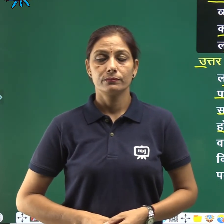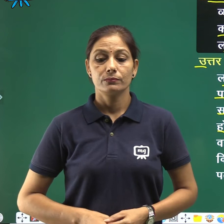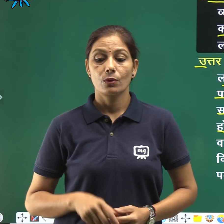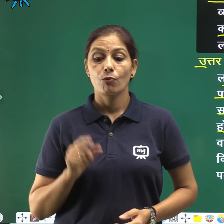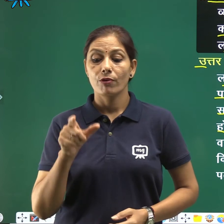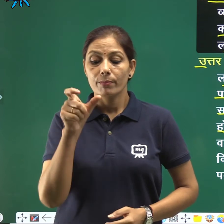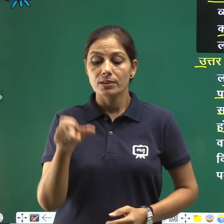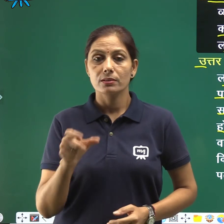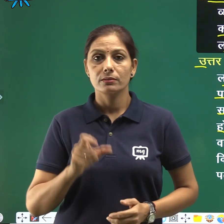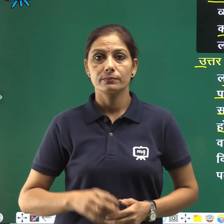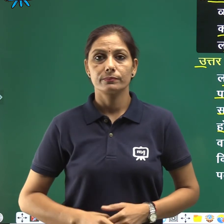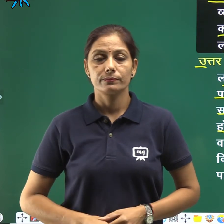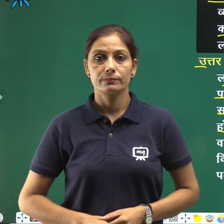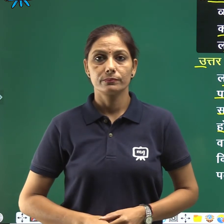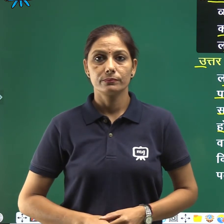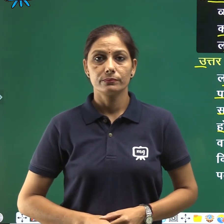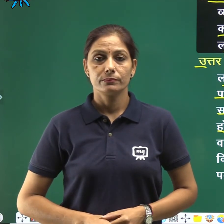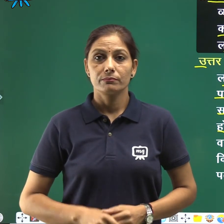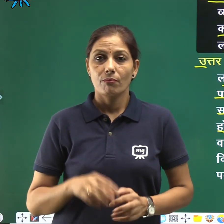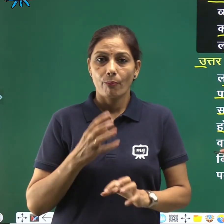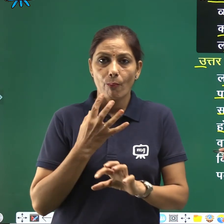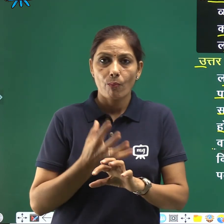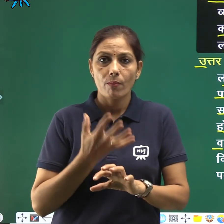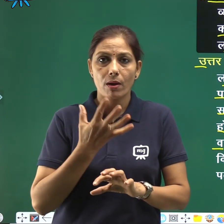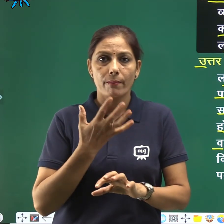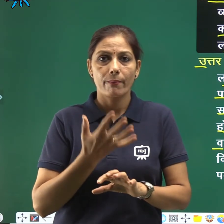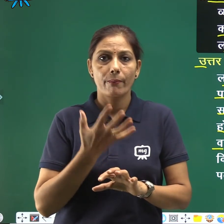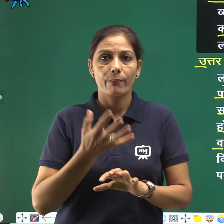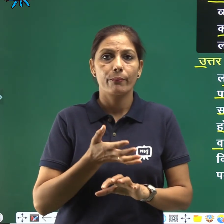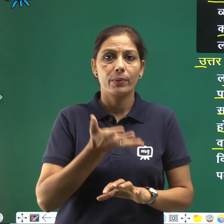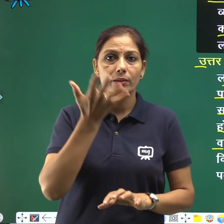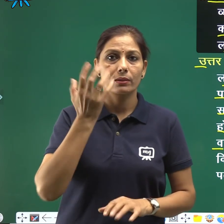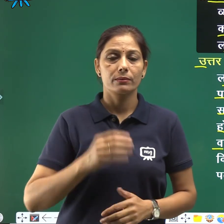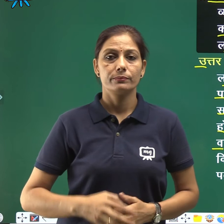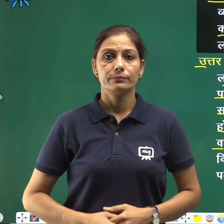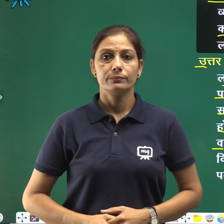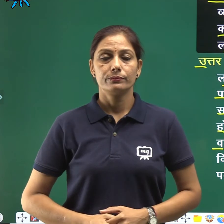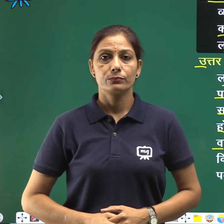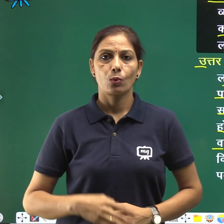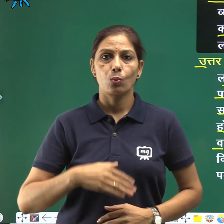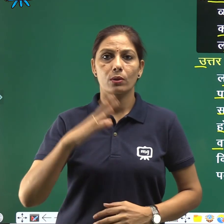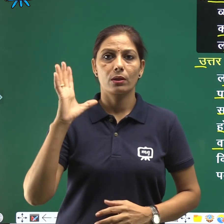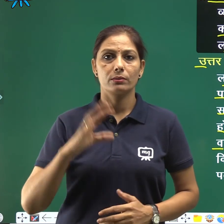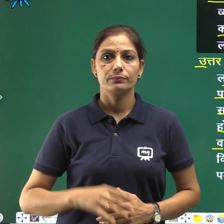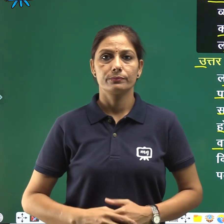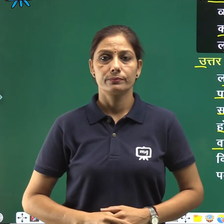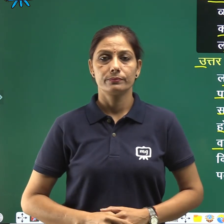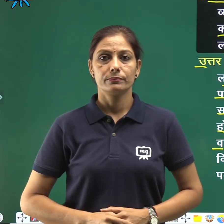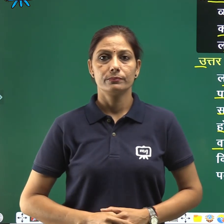वह व्यक्ति भाप बनकर उड़ गया